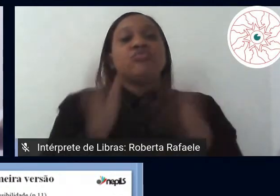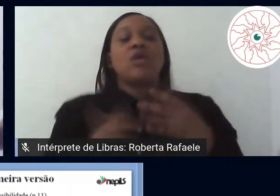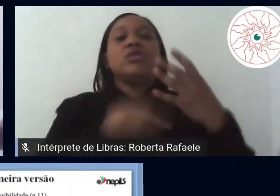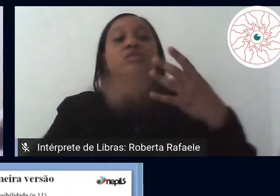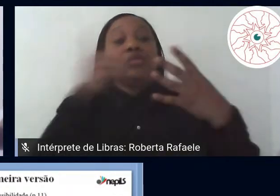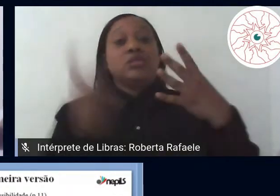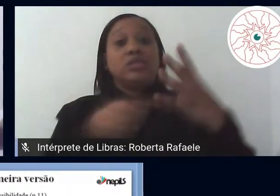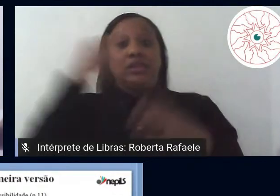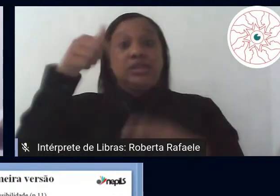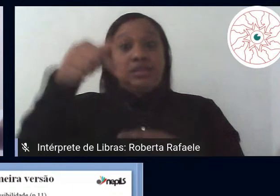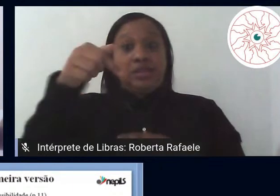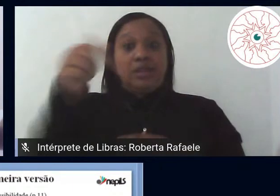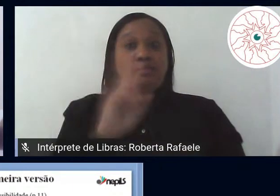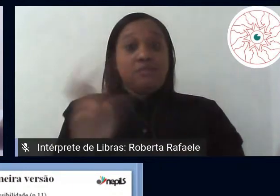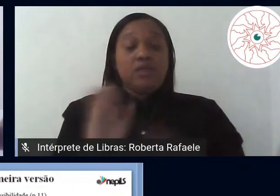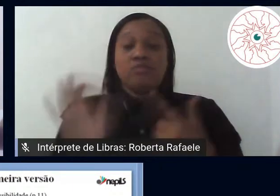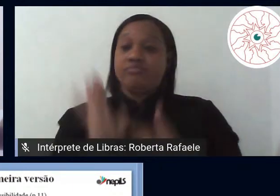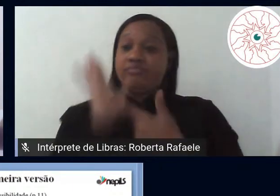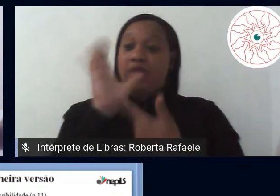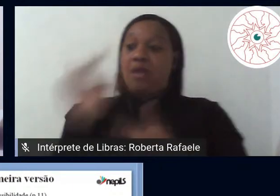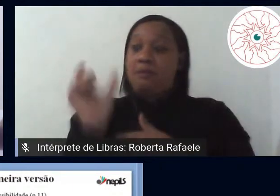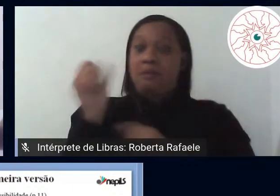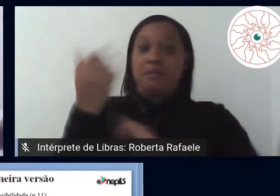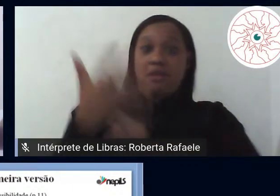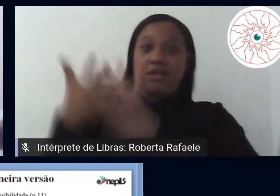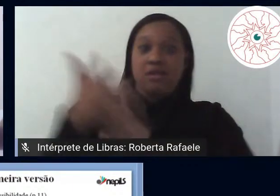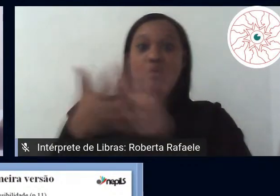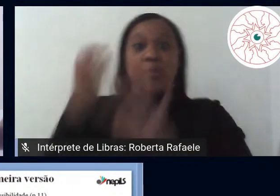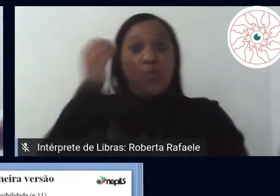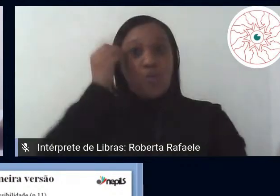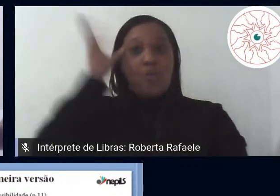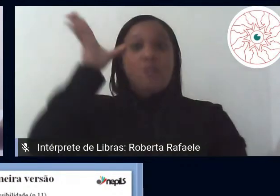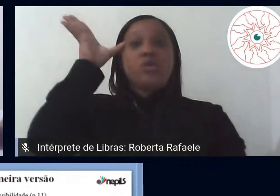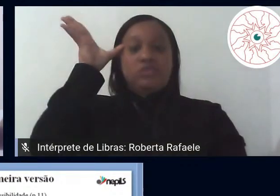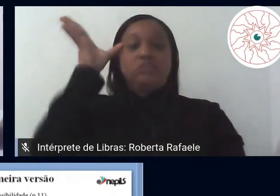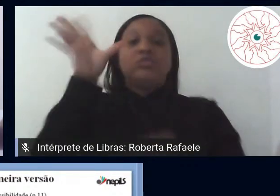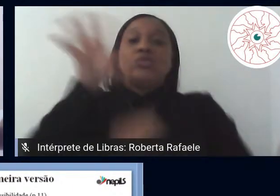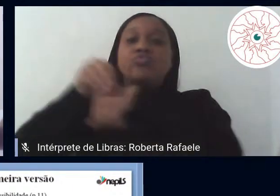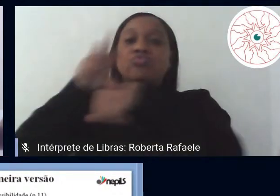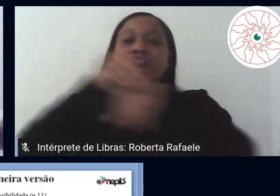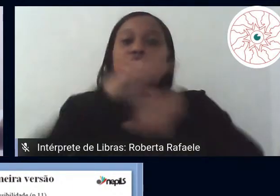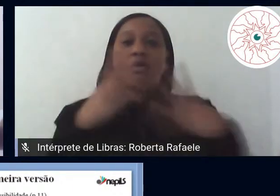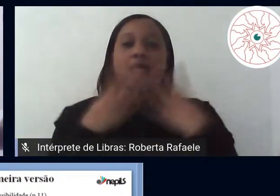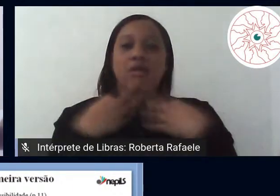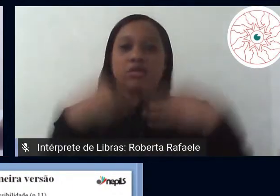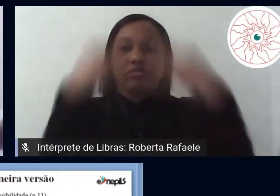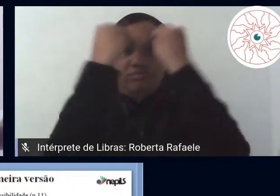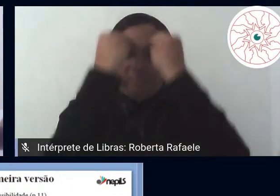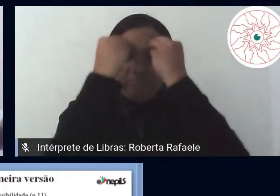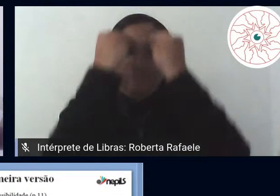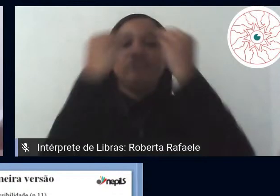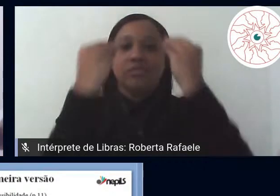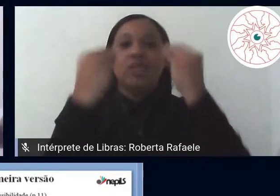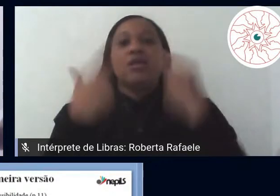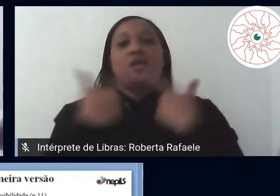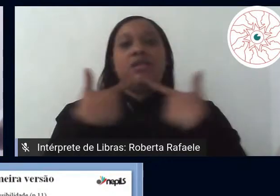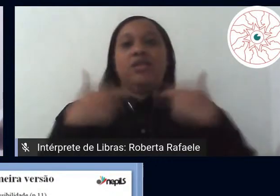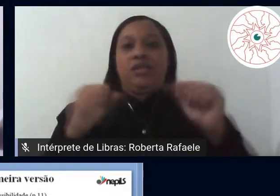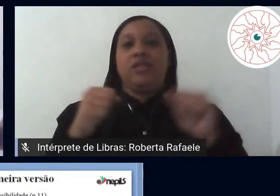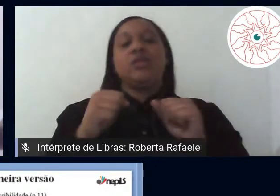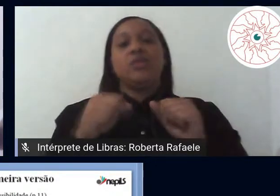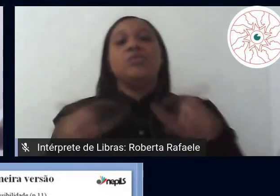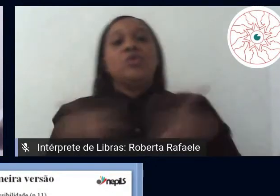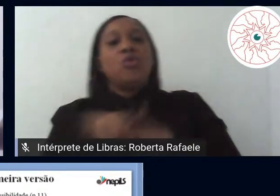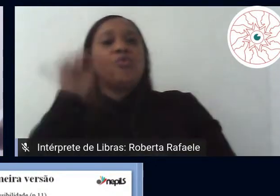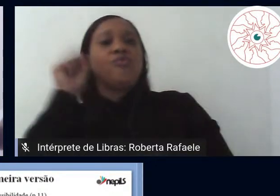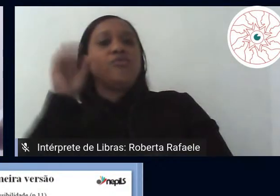aparece é o ao exemplificar a necessidade de conhecimento e aquisição de língua materna, tanto para pessoas ouvintes quanto